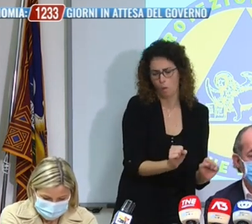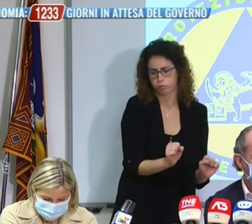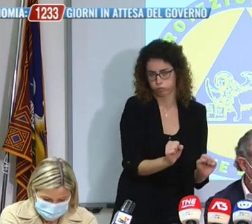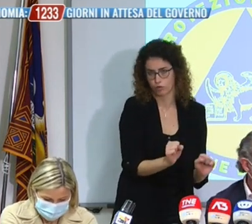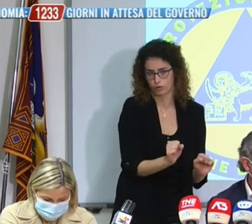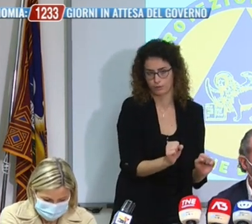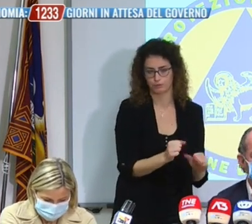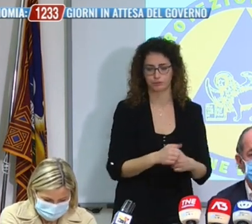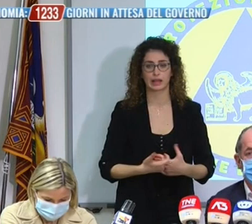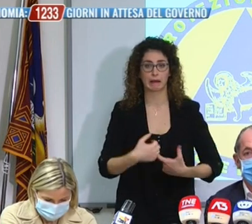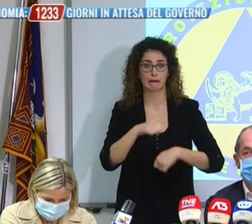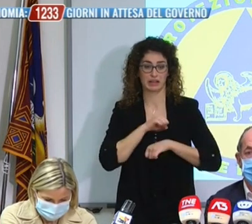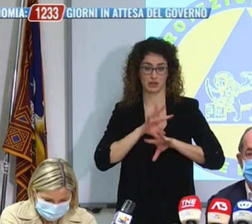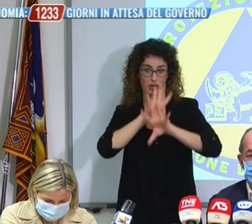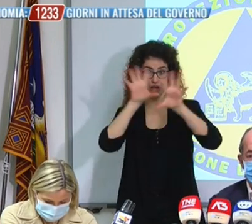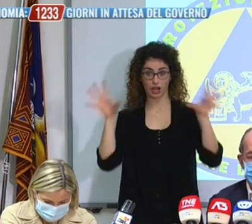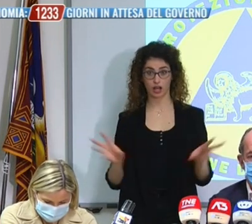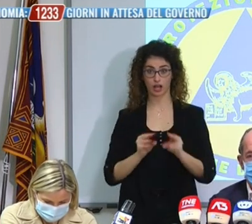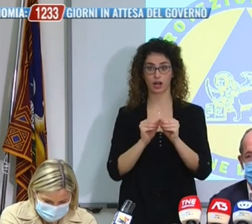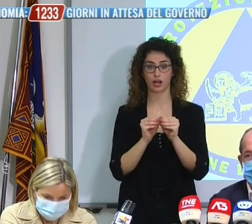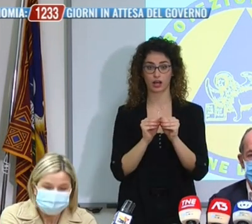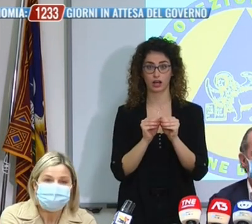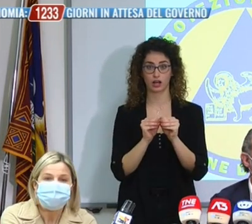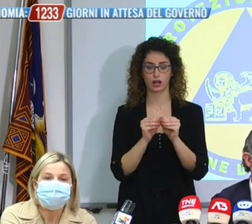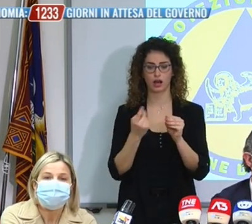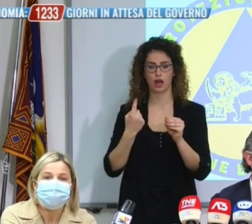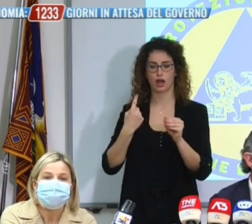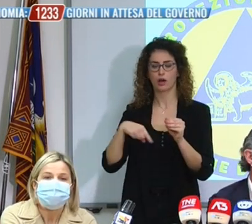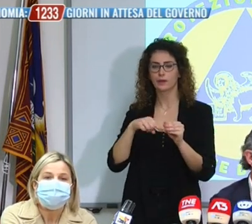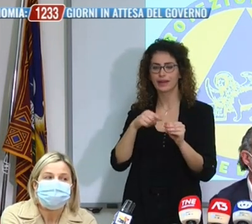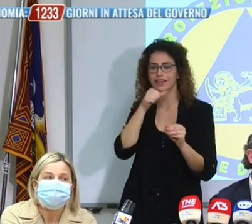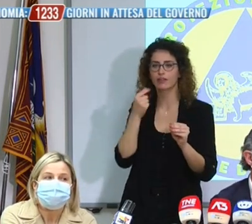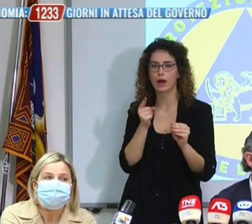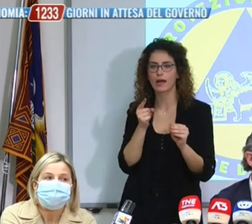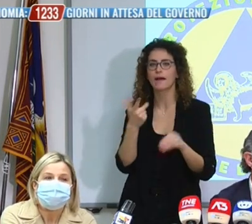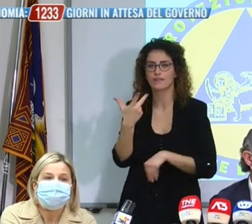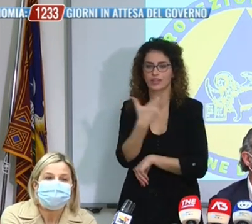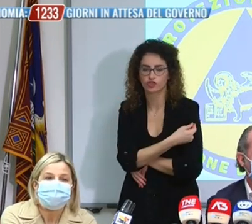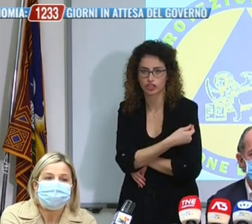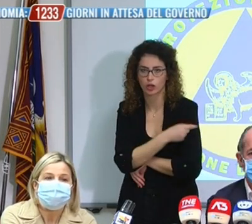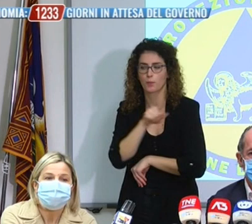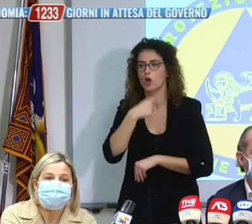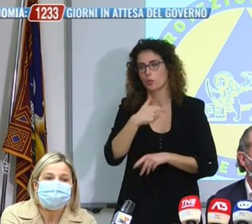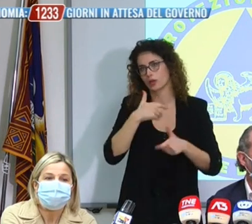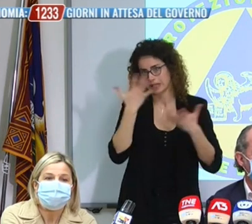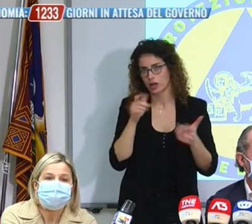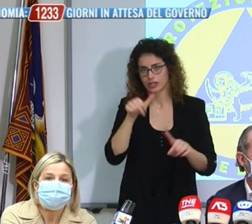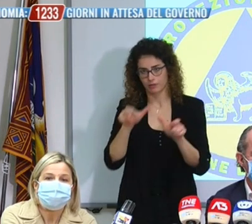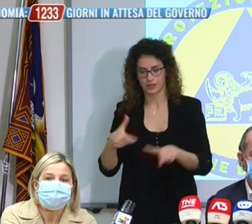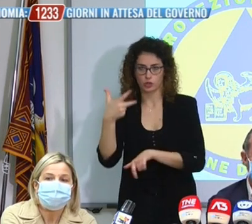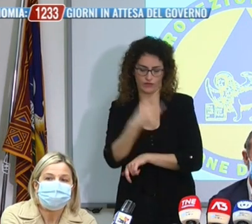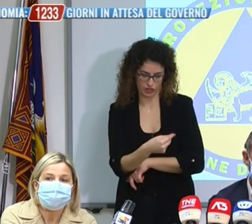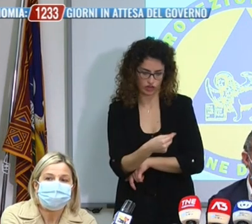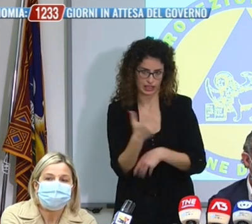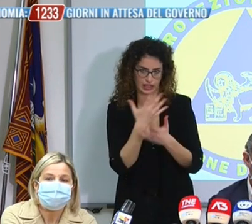attività. Penso che in tutto questo contesto, insomma, noi saremo vaccini, dopodiché ci serviranno anche ulteriori vaccinatori perché se ne